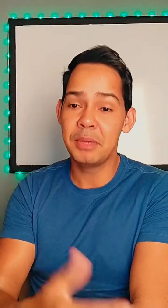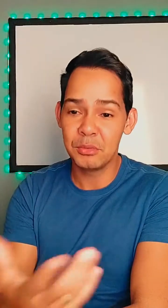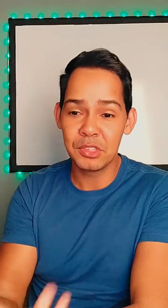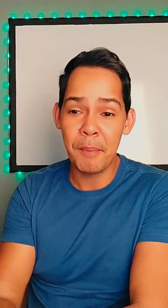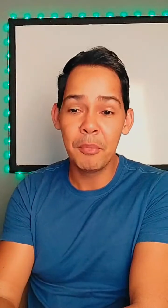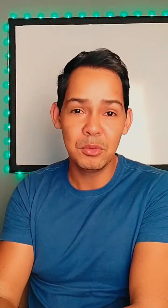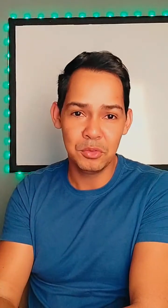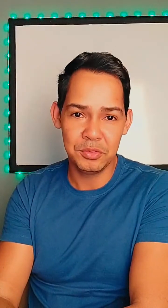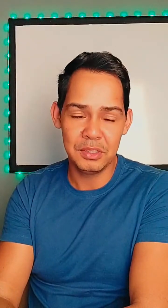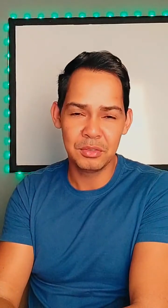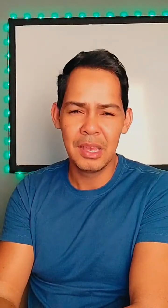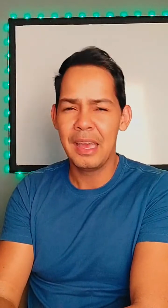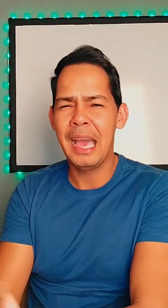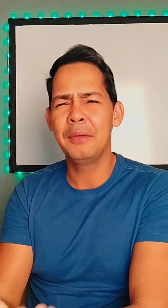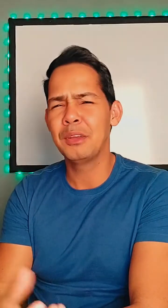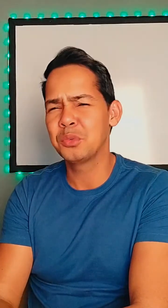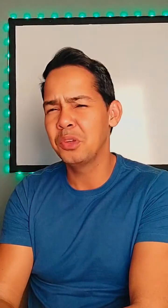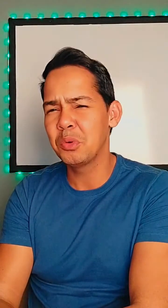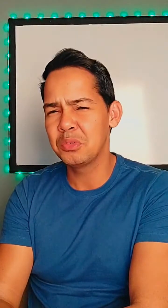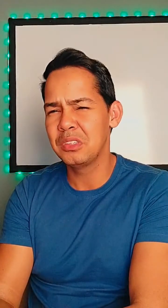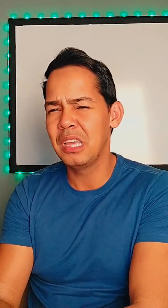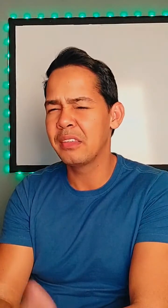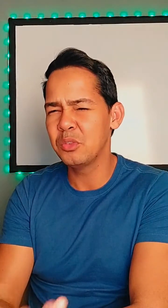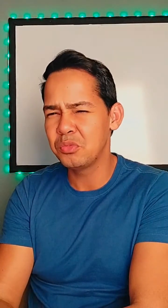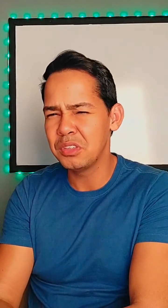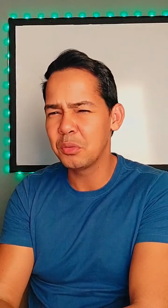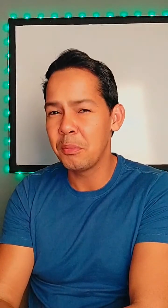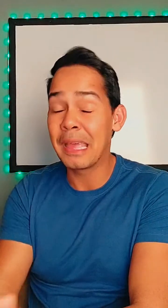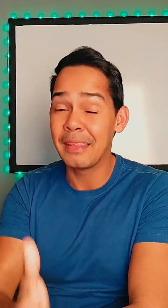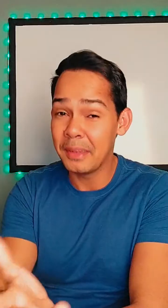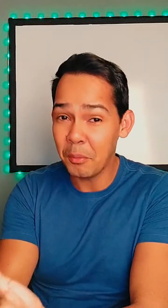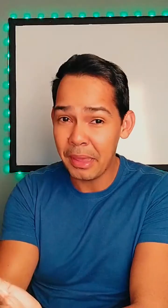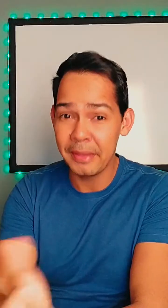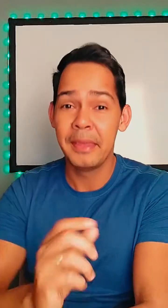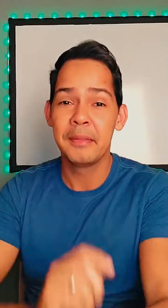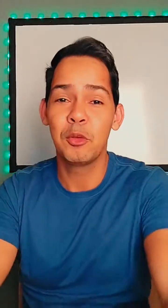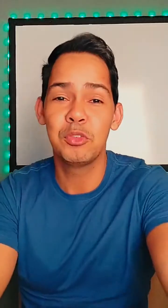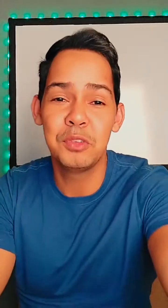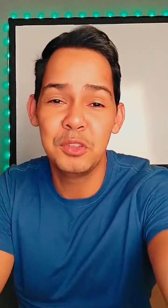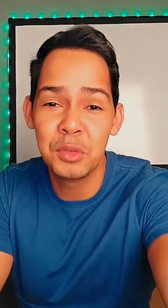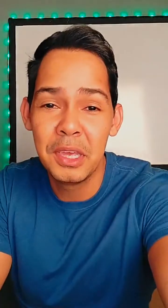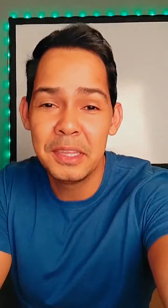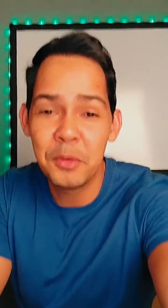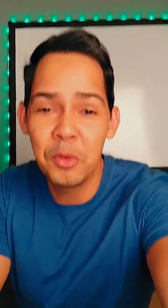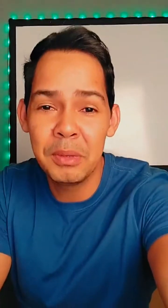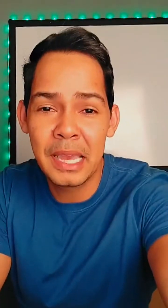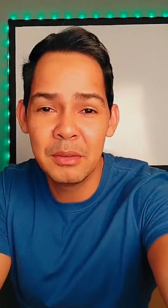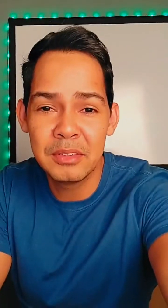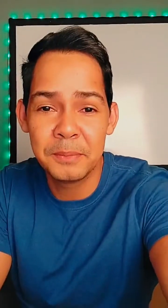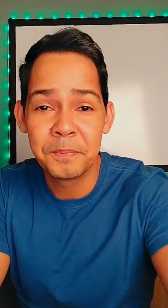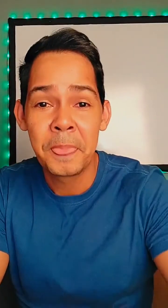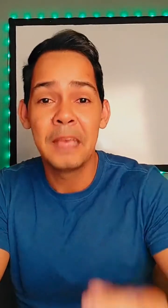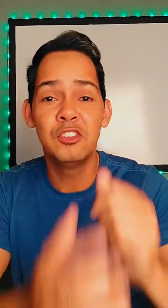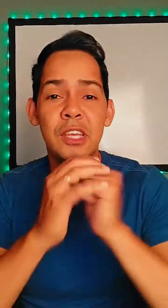de que é muito difícil. Eu acho que eu não vou conseguir, é tão difícil, tão complicado. E não é tão difícil e tão complicado assim. Gente,